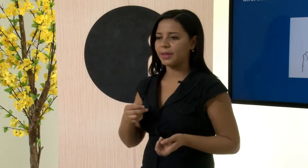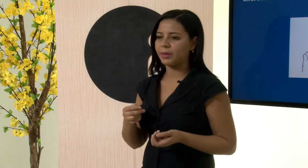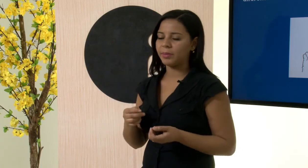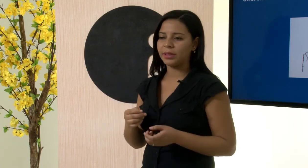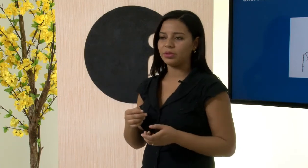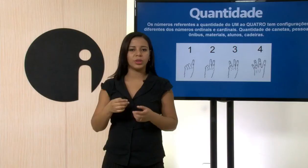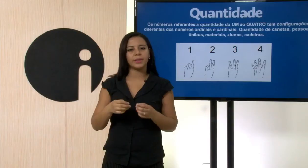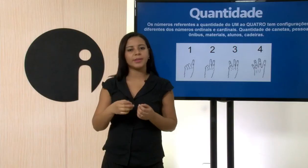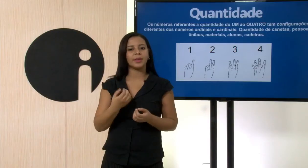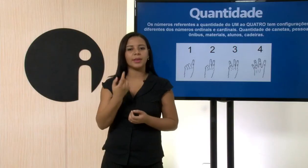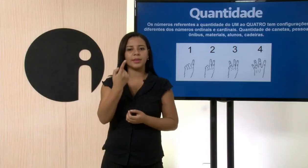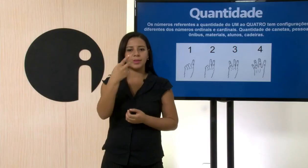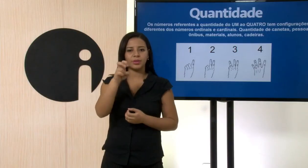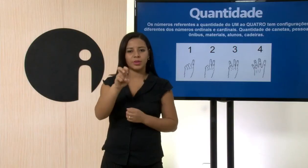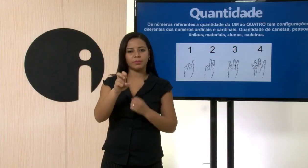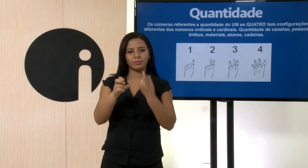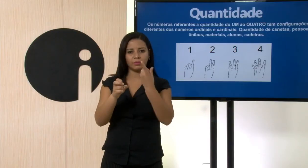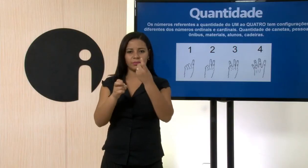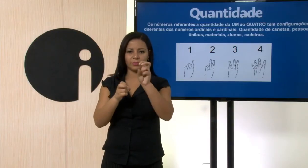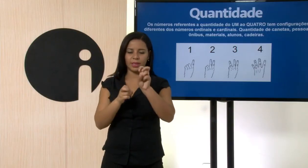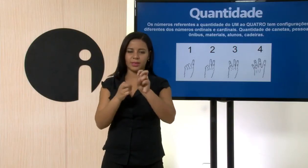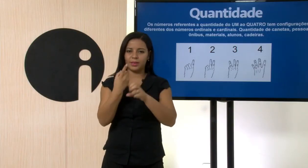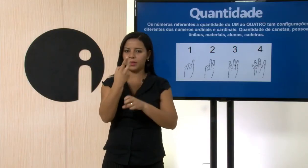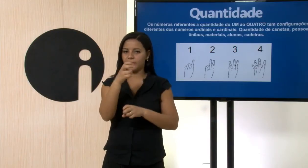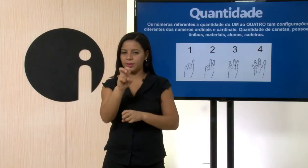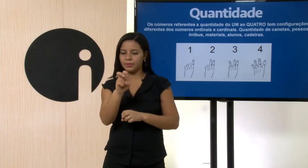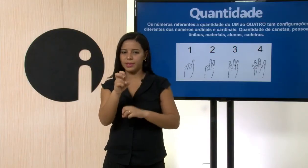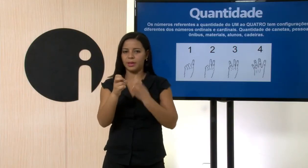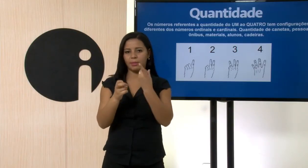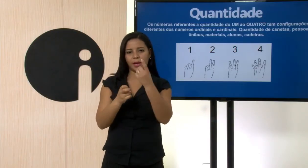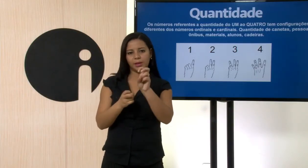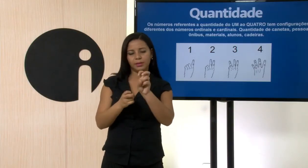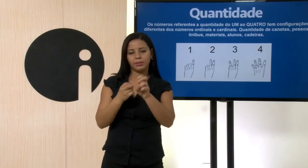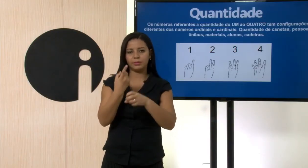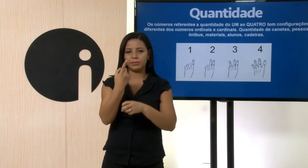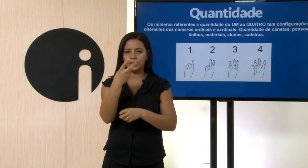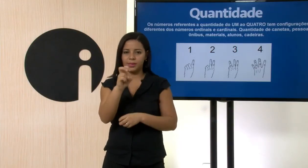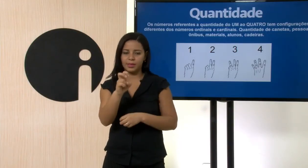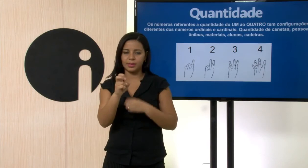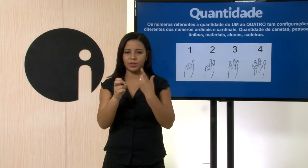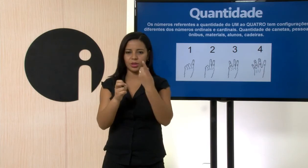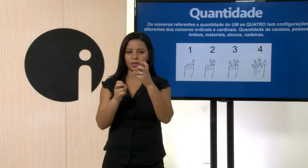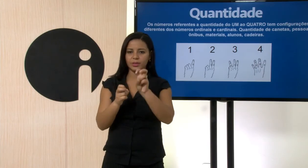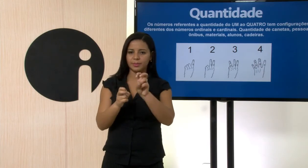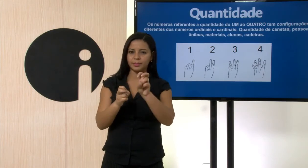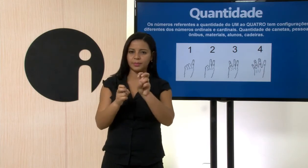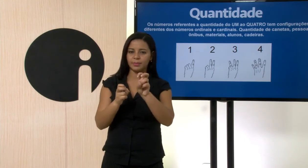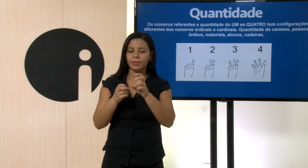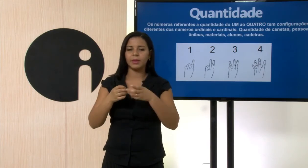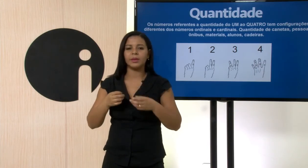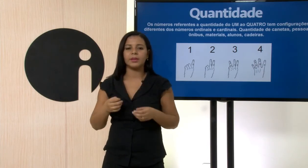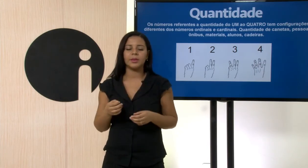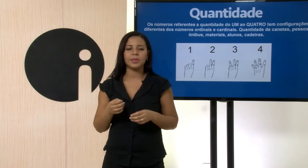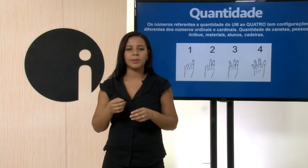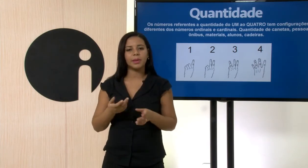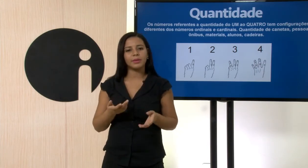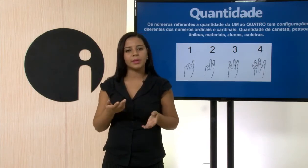ser também de 15 em 15, de 15 em 15 você trabalha, 15 em 15 dias. Temos também o sinal